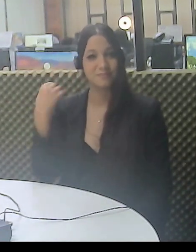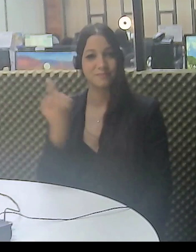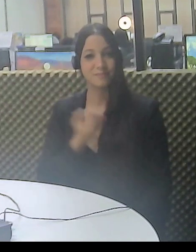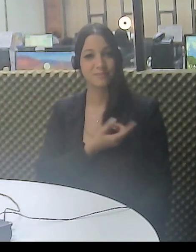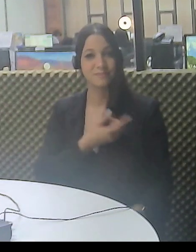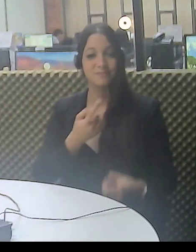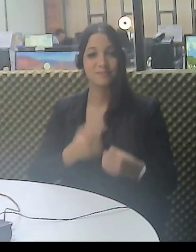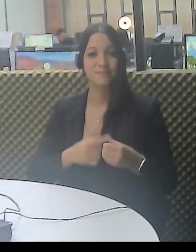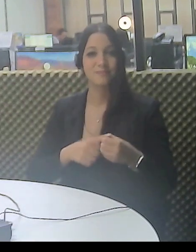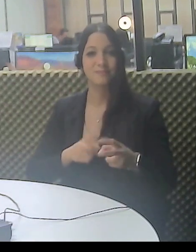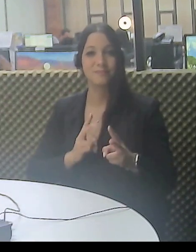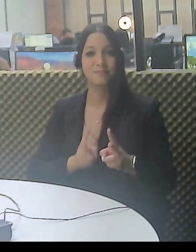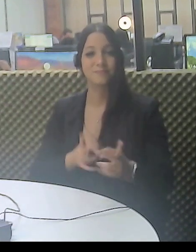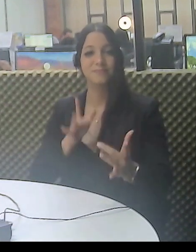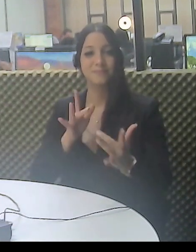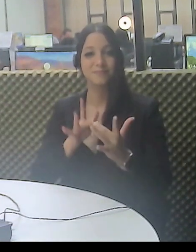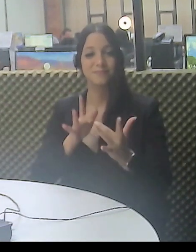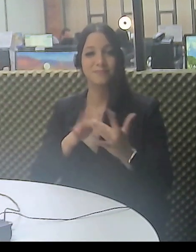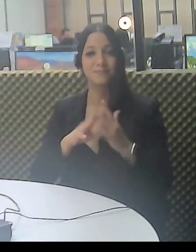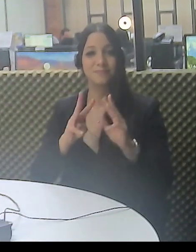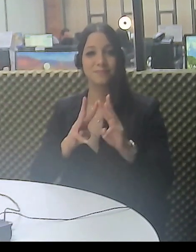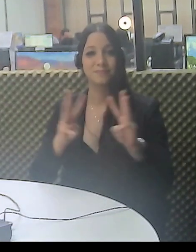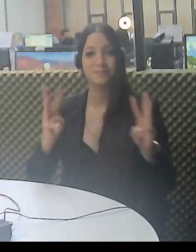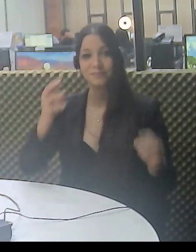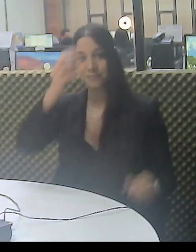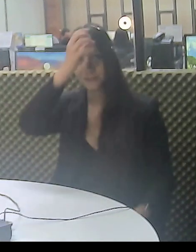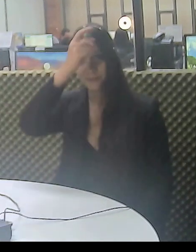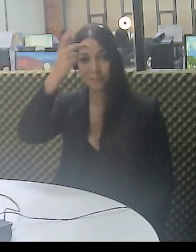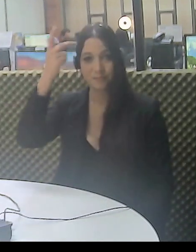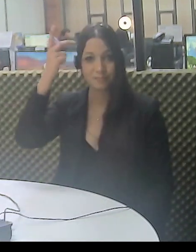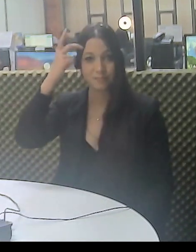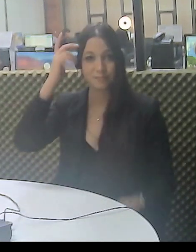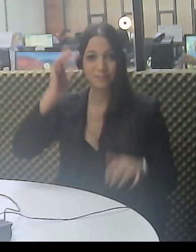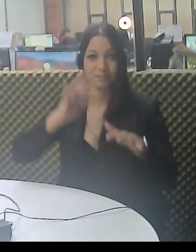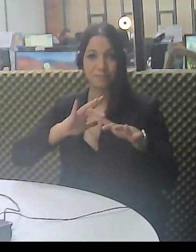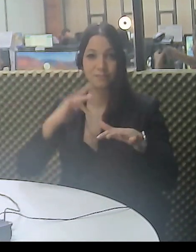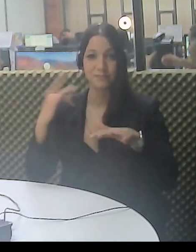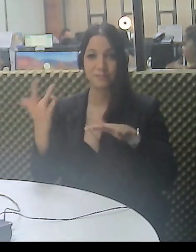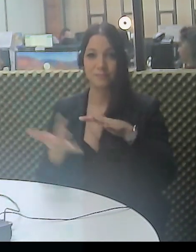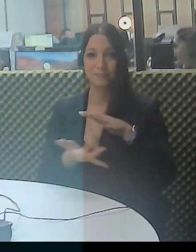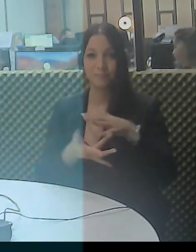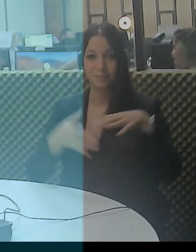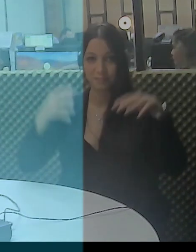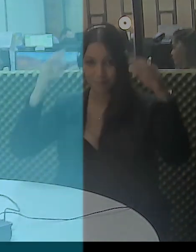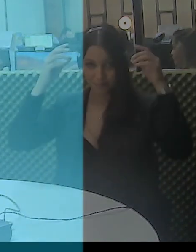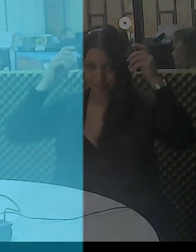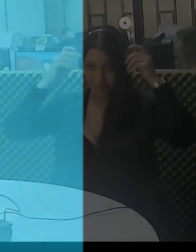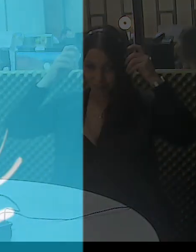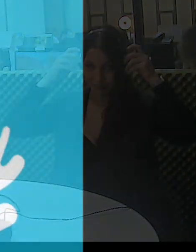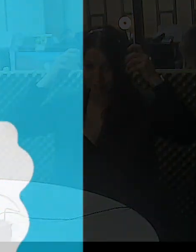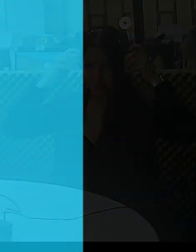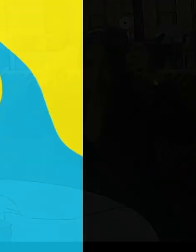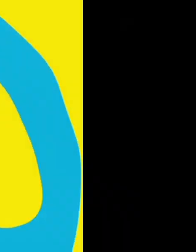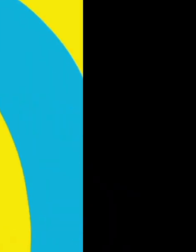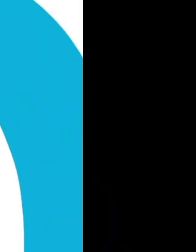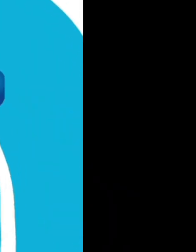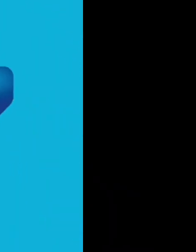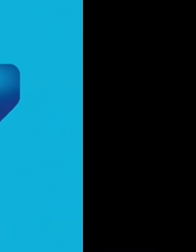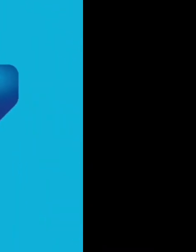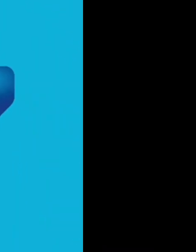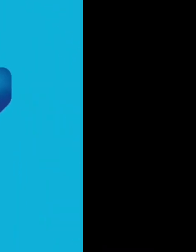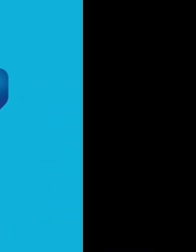da Rádio Nossa Cidade. Continue conosco no portal da Prefeitura e nas redes sociais.